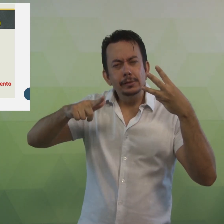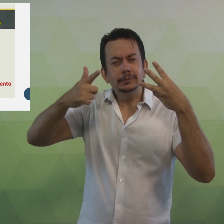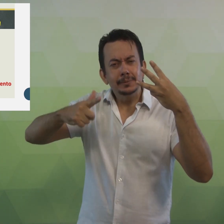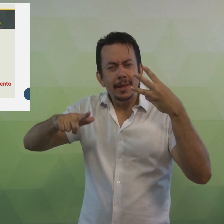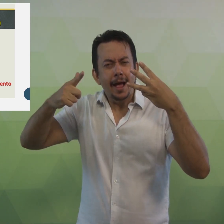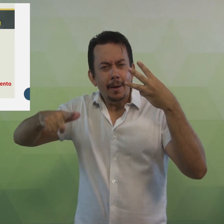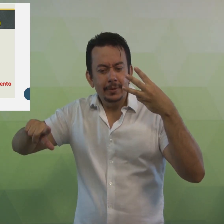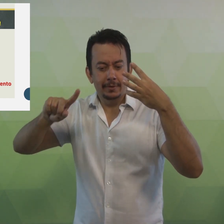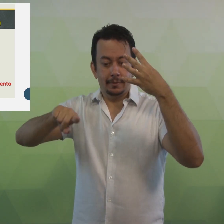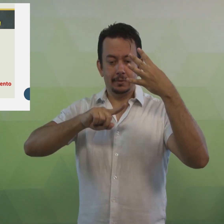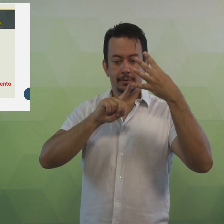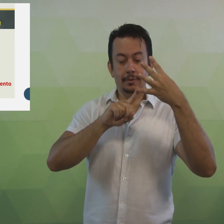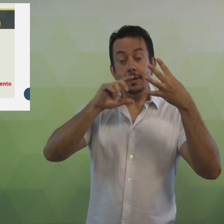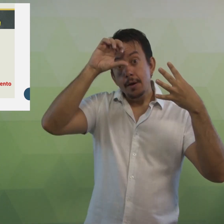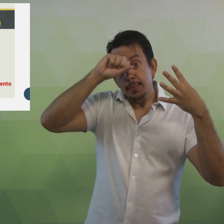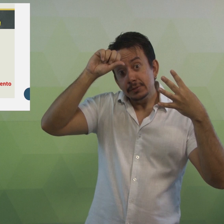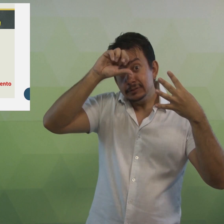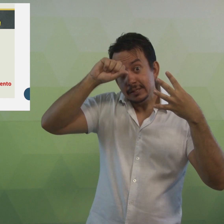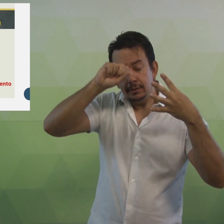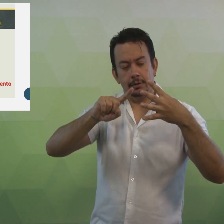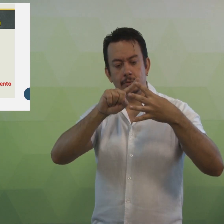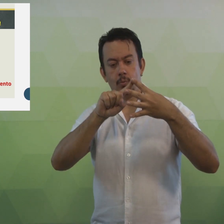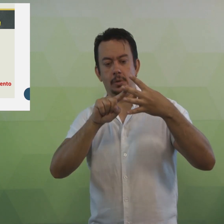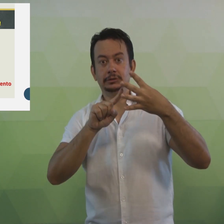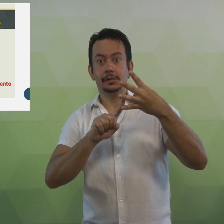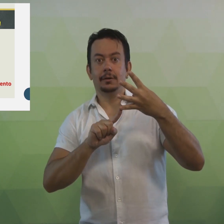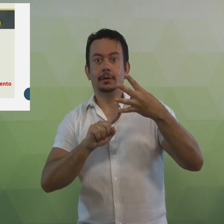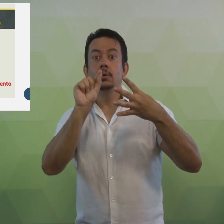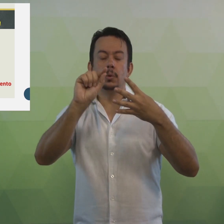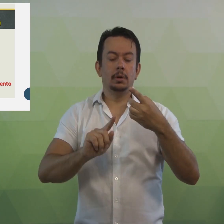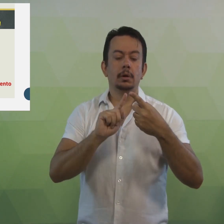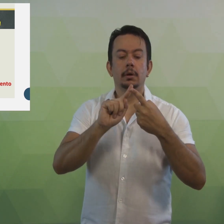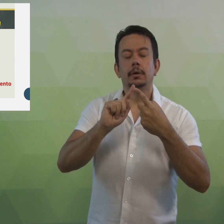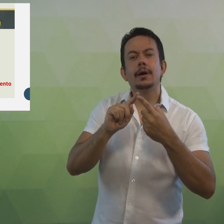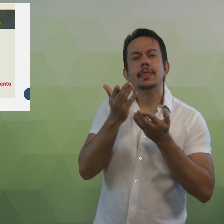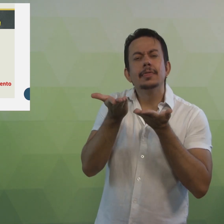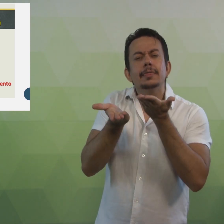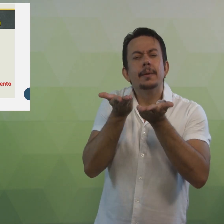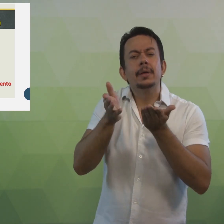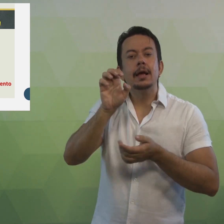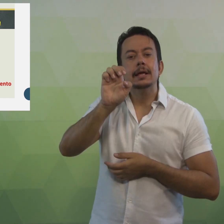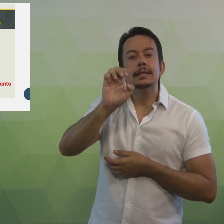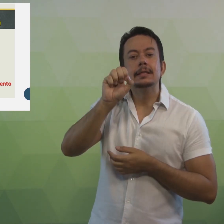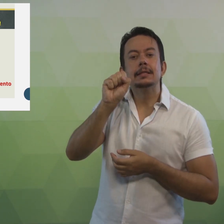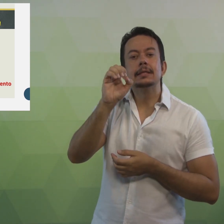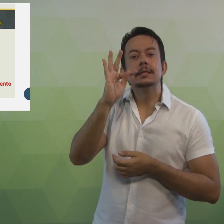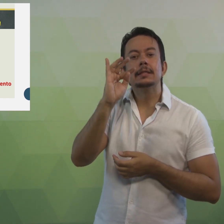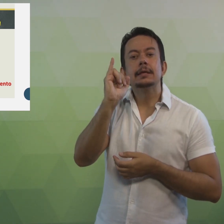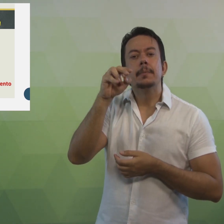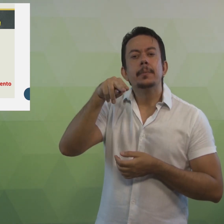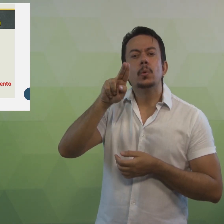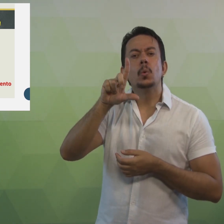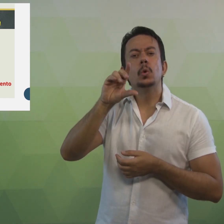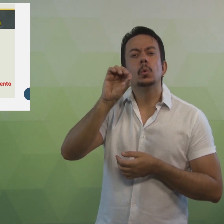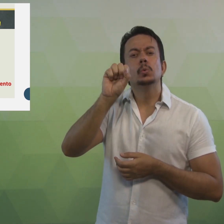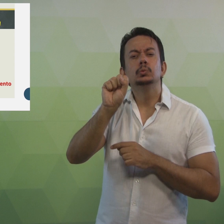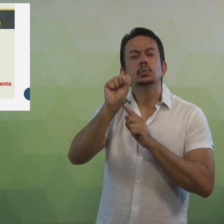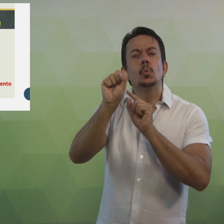estudar. São os estímulos, as reações, as repetições e o aprendizado. Vamos começar